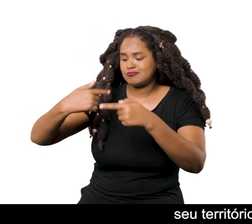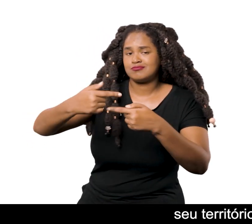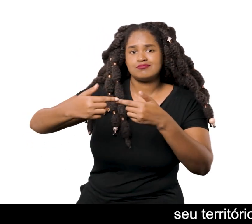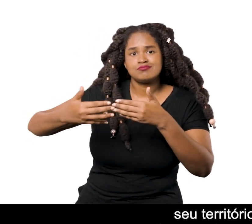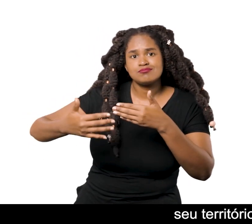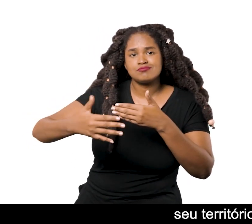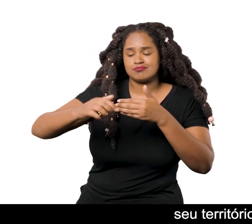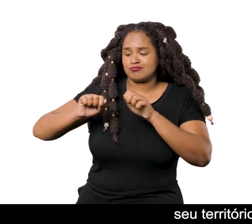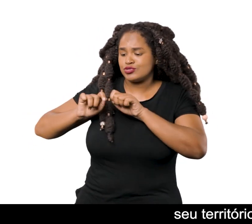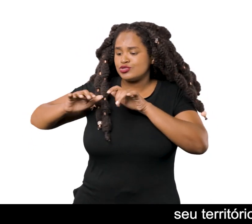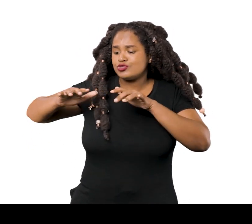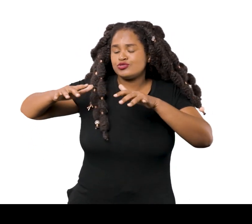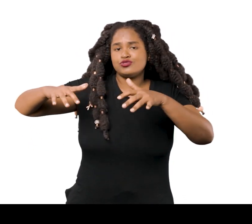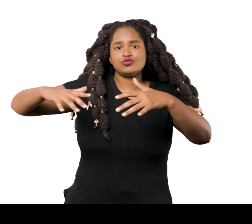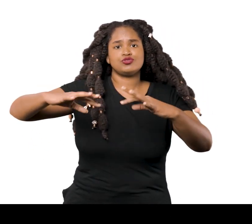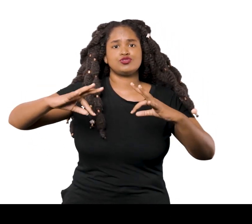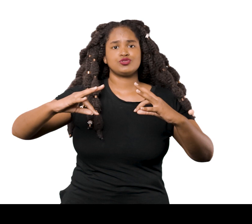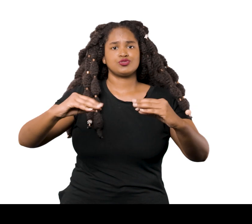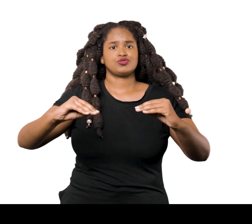em um só mundo.